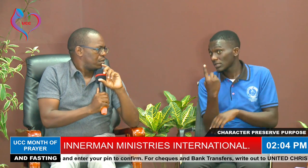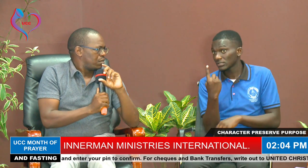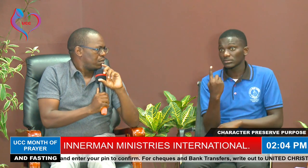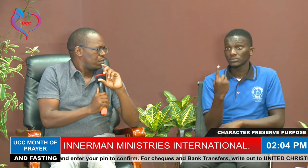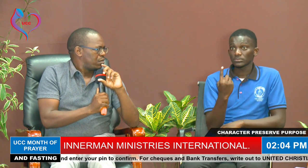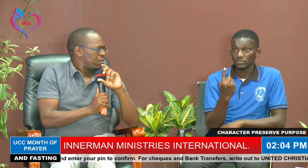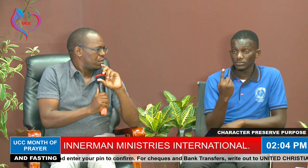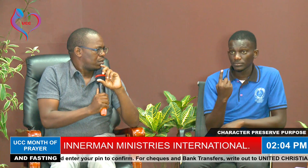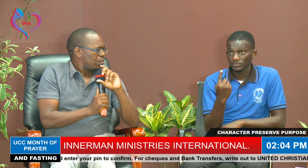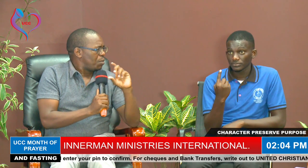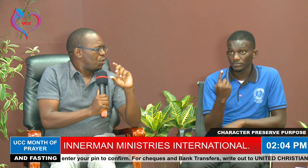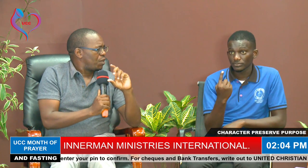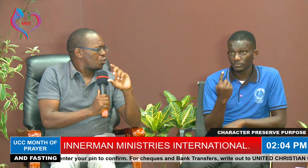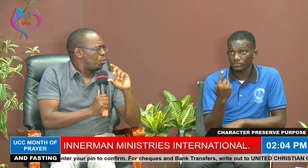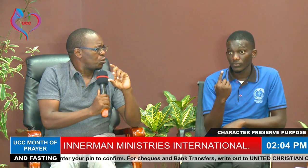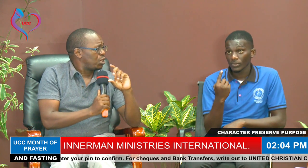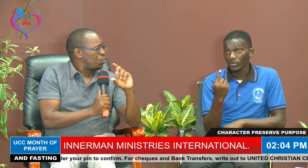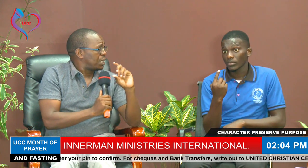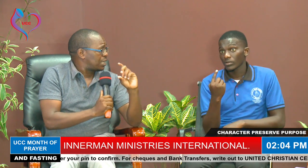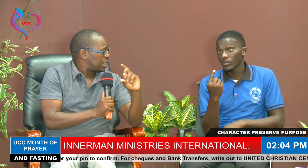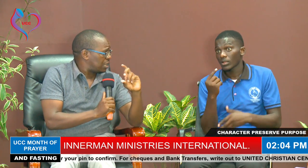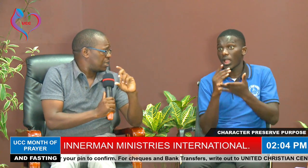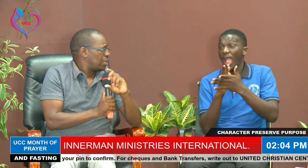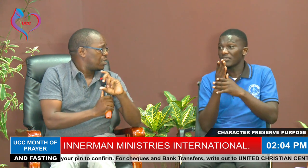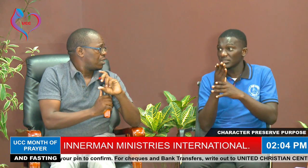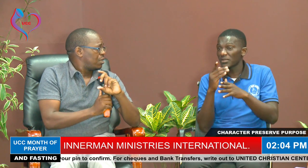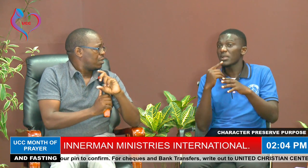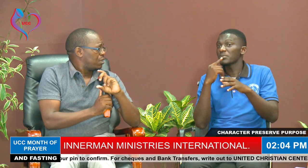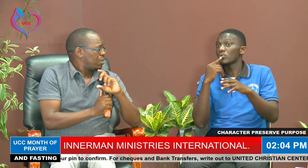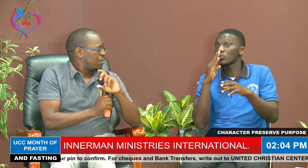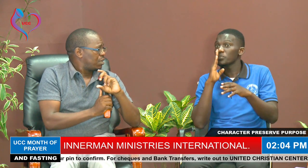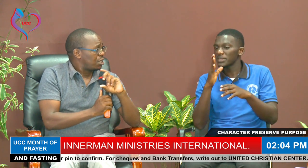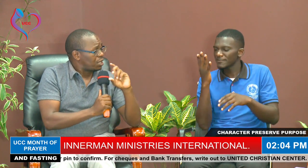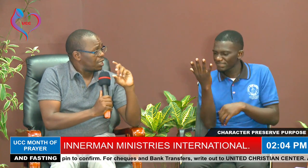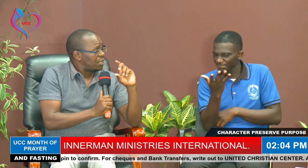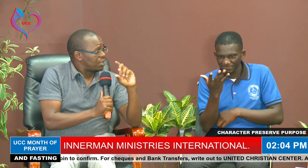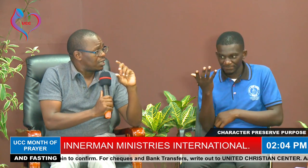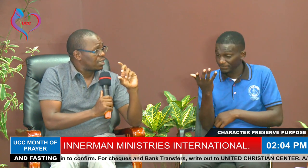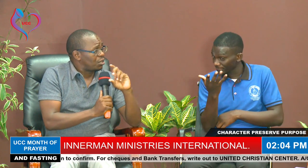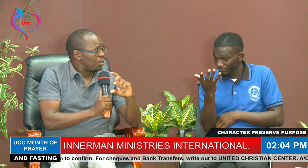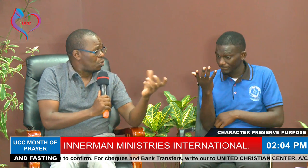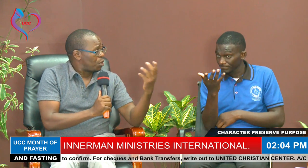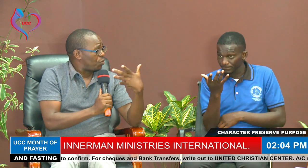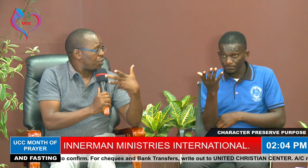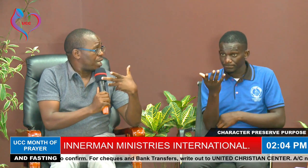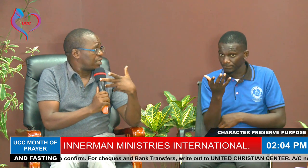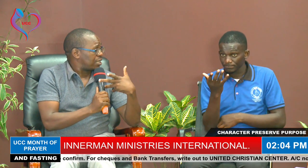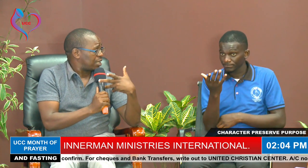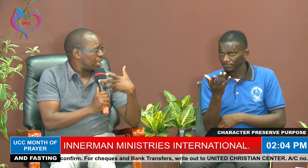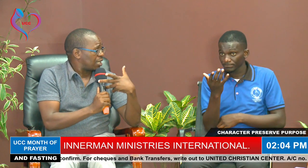bomalo kuva once womuntu you need to be tested Ekintu ekitali tested niyo microphone baji testing nga